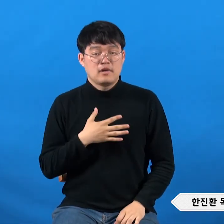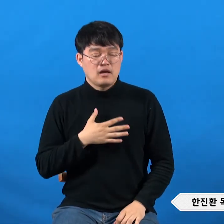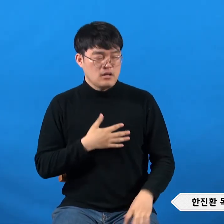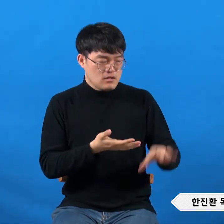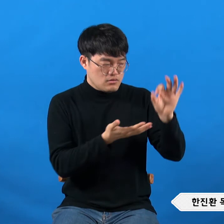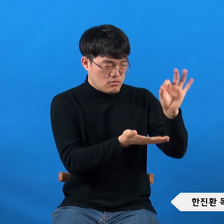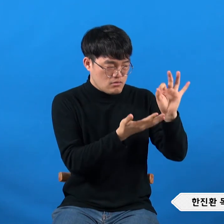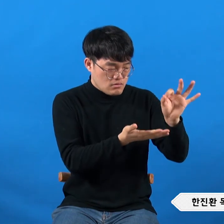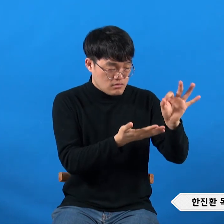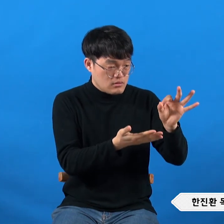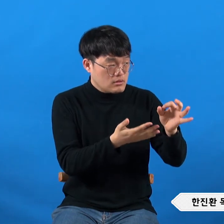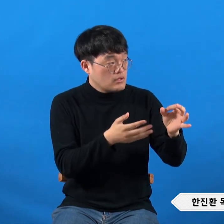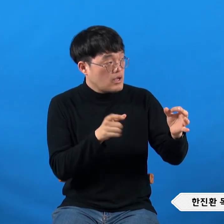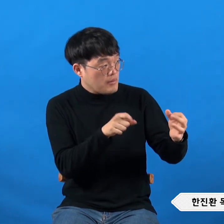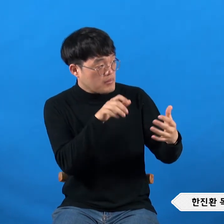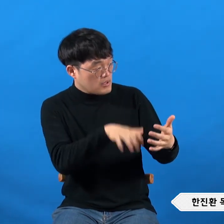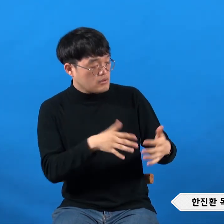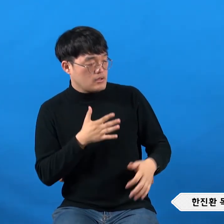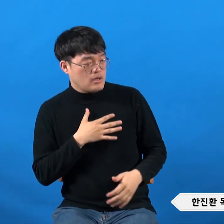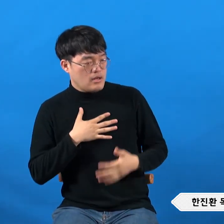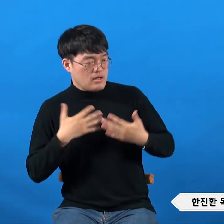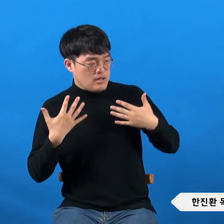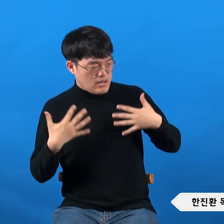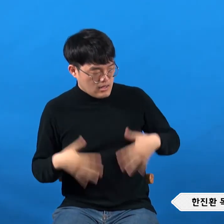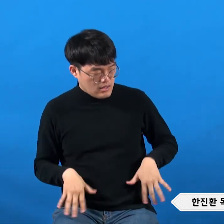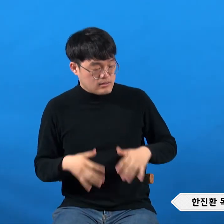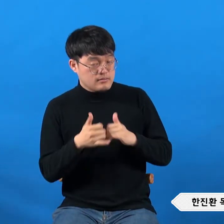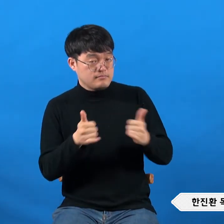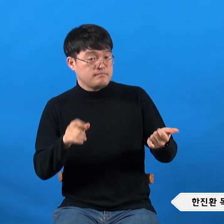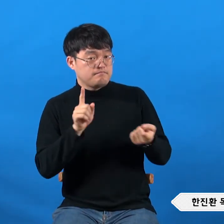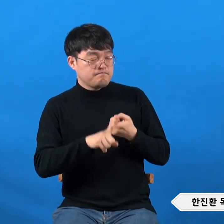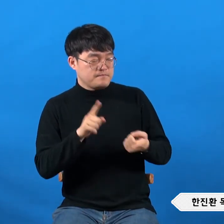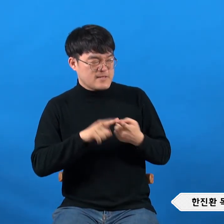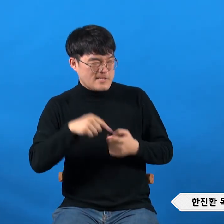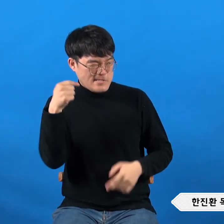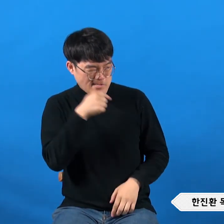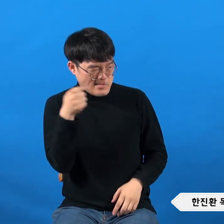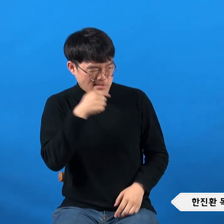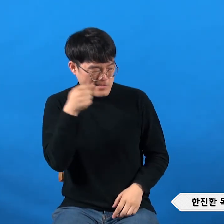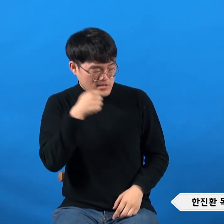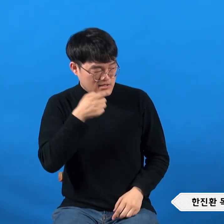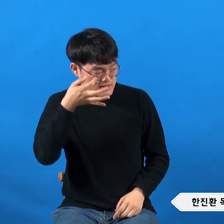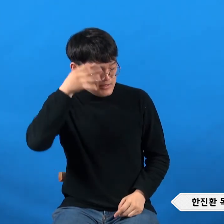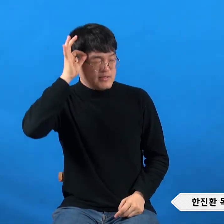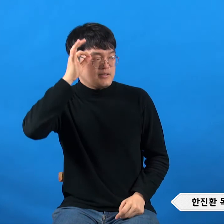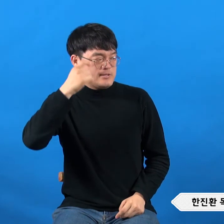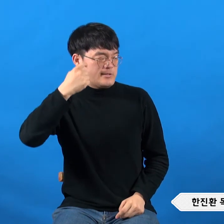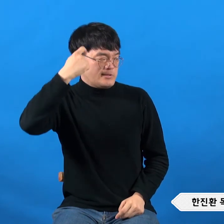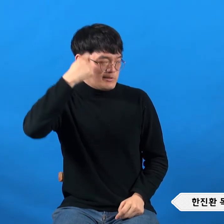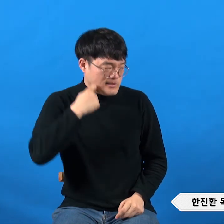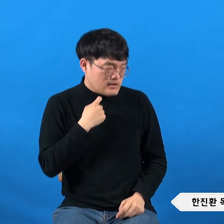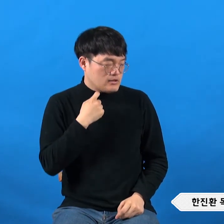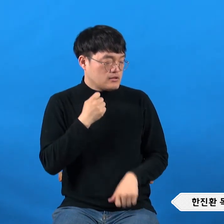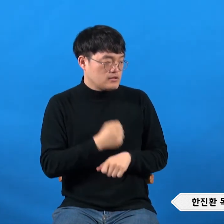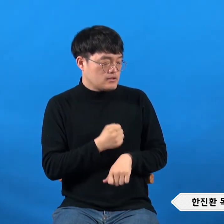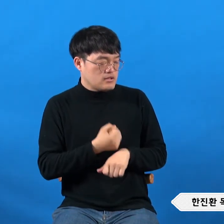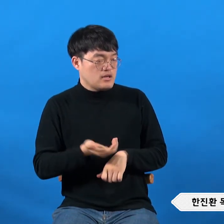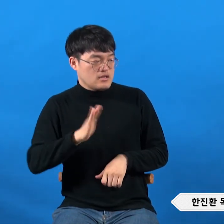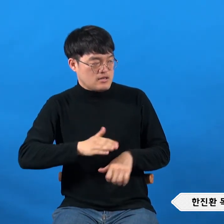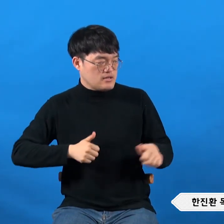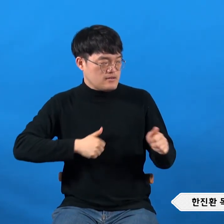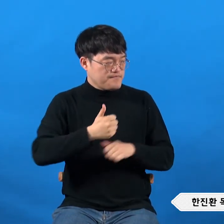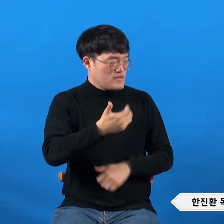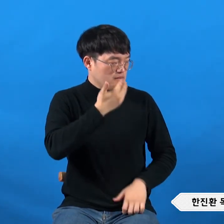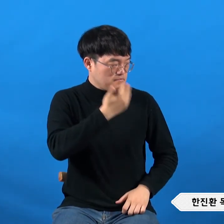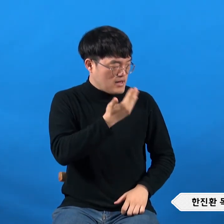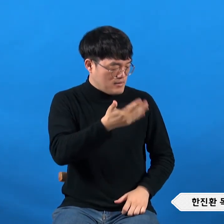이 만몬 앞에 얼마나 약한 자인가 하는 것을 철저하게 자각하면서 그러나 이길 수가 있습니다.